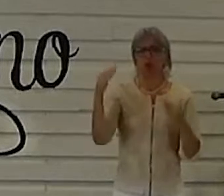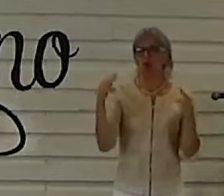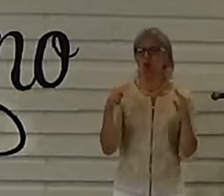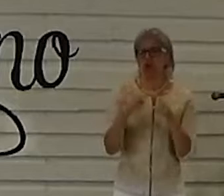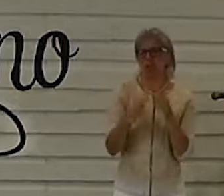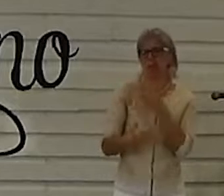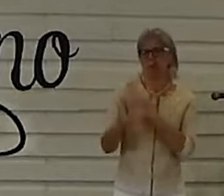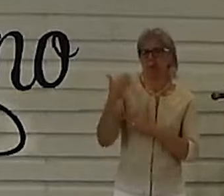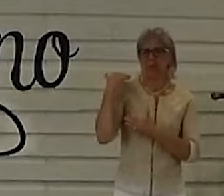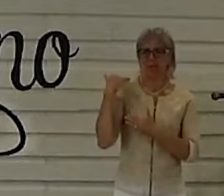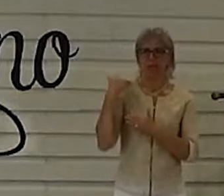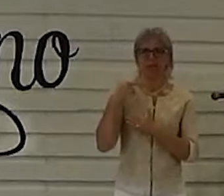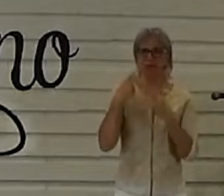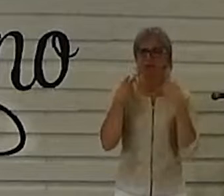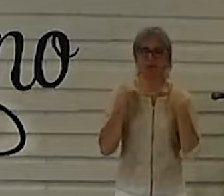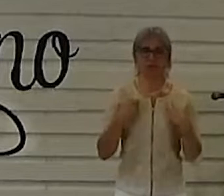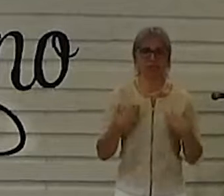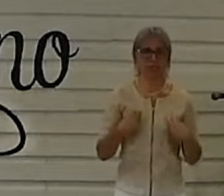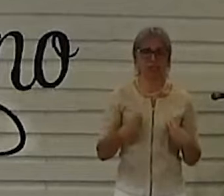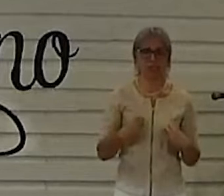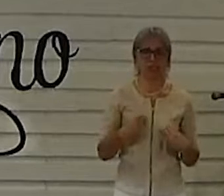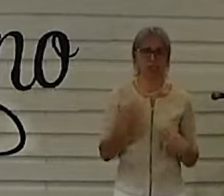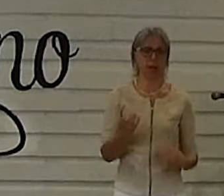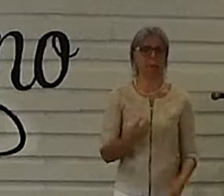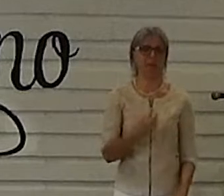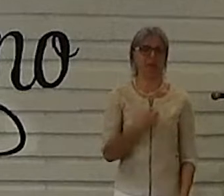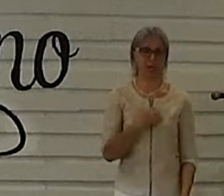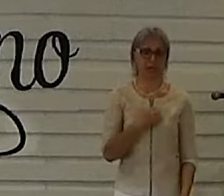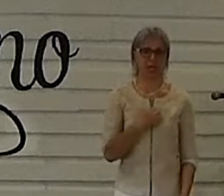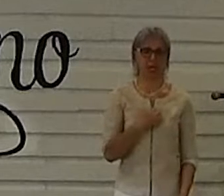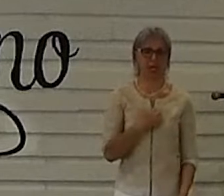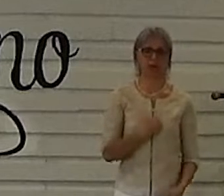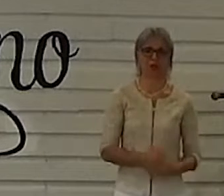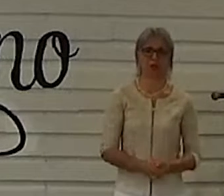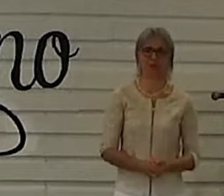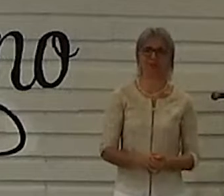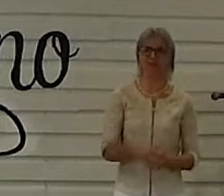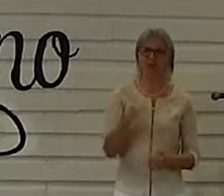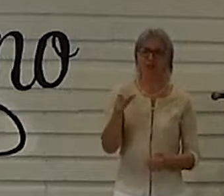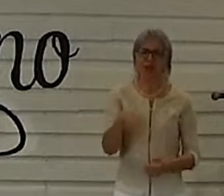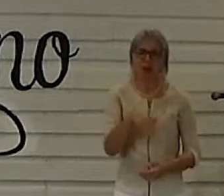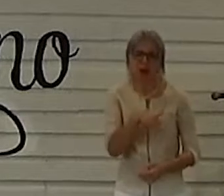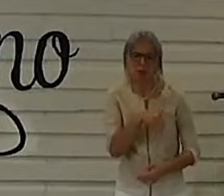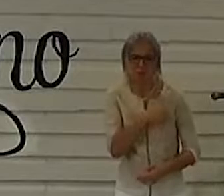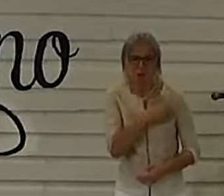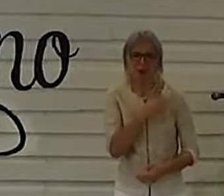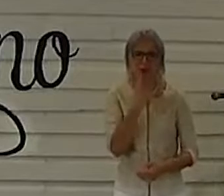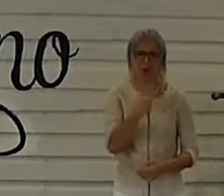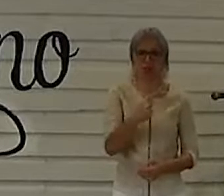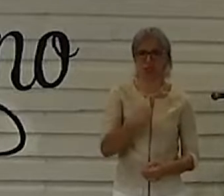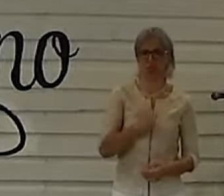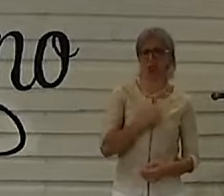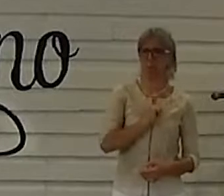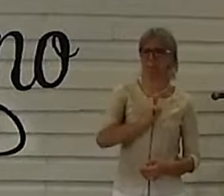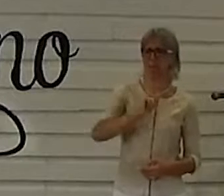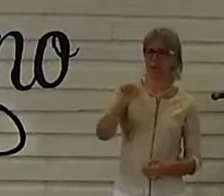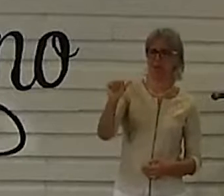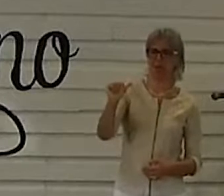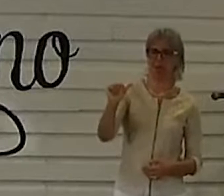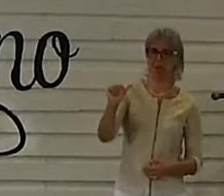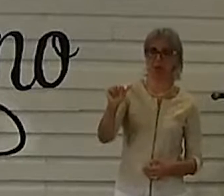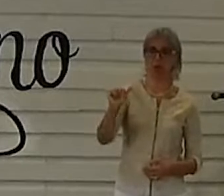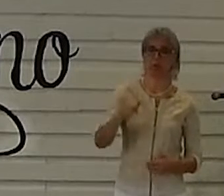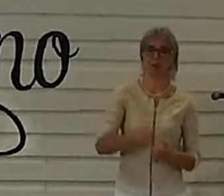Quindi si mette davanti e dice: io sono il primo. Lui ha firmato l'atto di